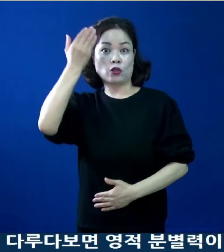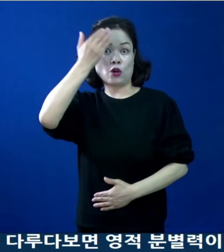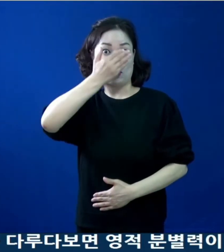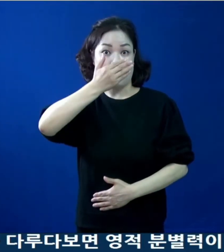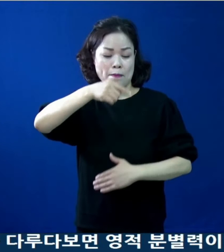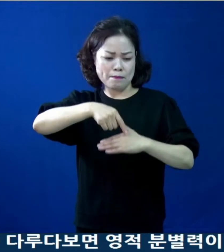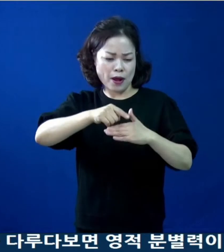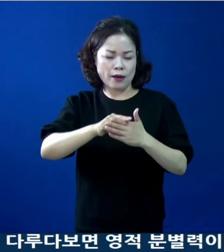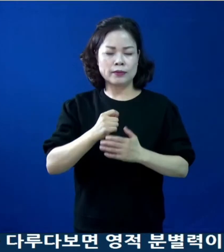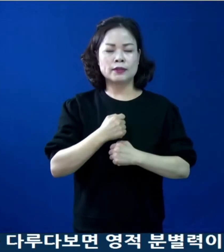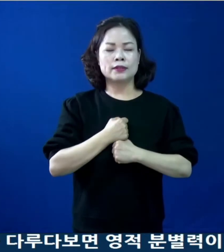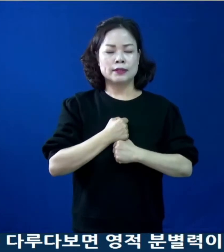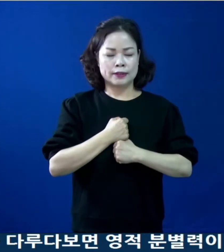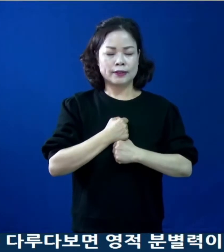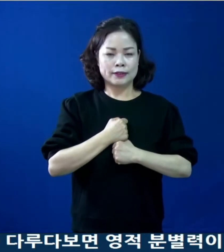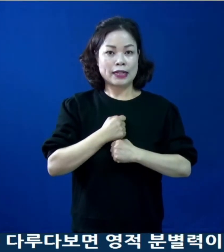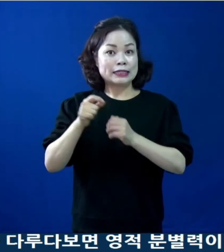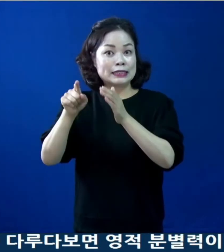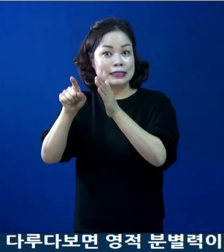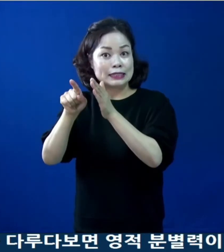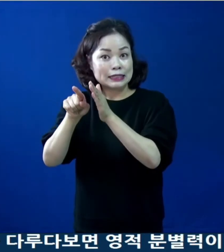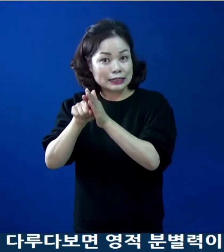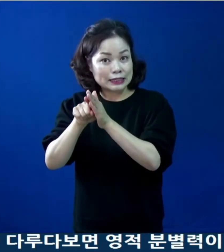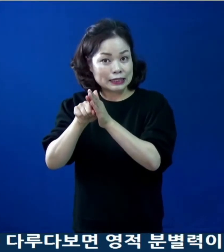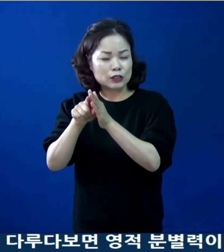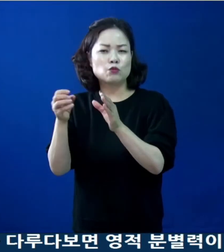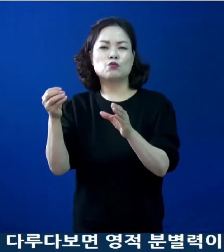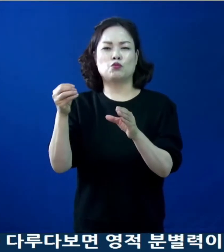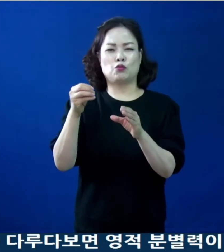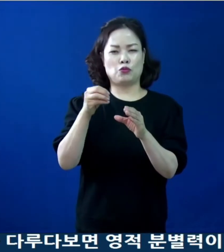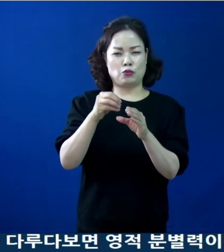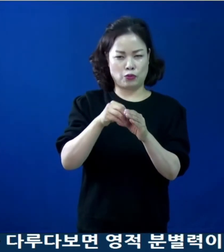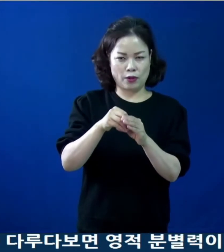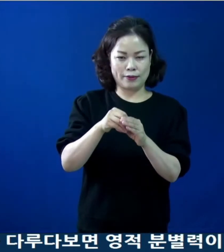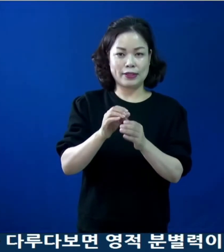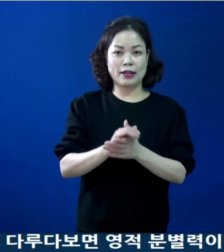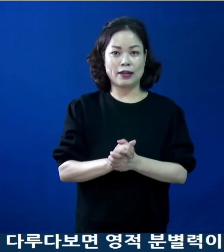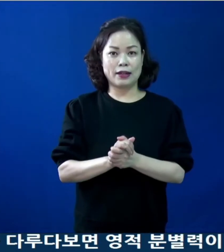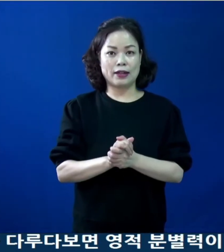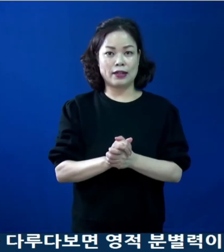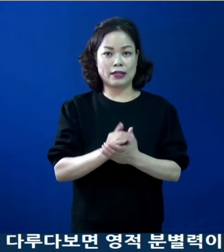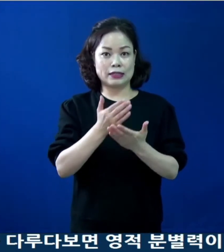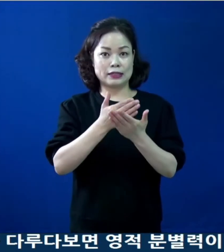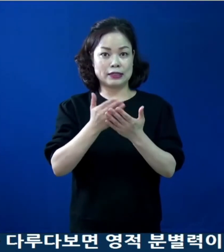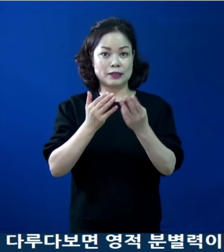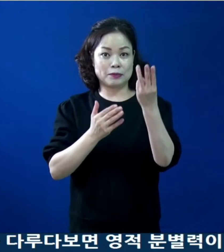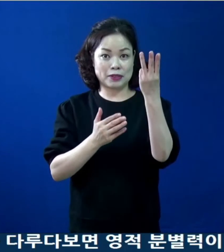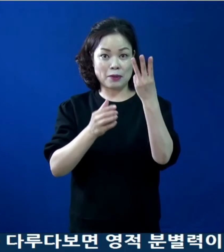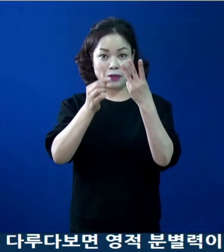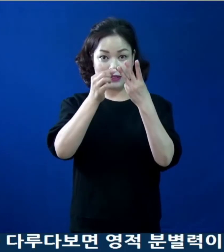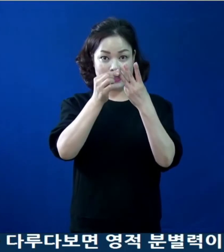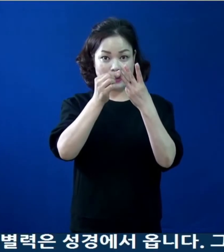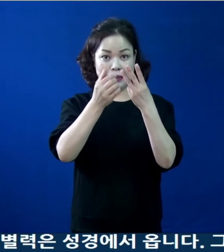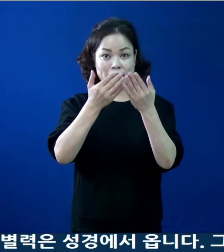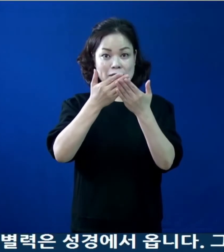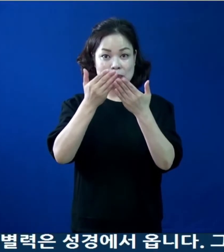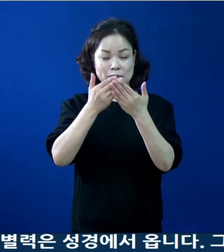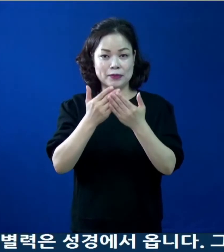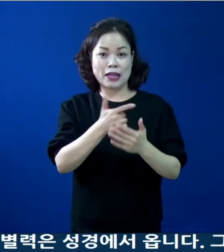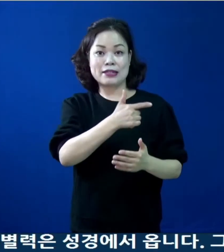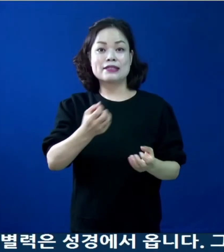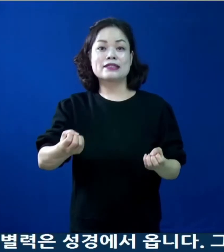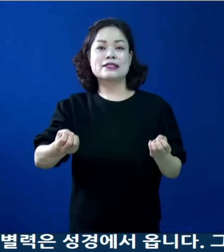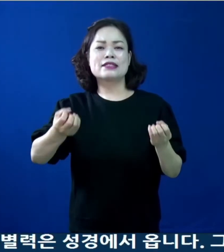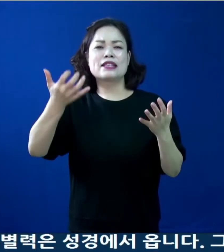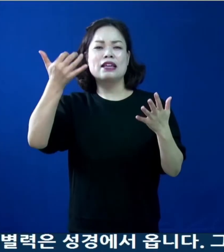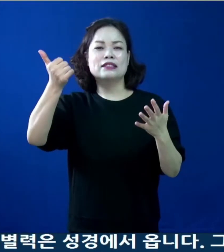내 마음속에 지키고자 하는 의지를 포함하고 있다, 이렇게 볼 수 있을 것 같아요. 그림 3번 다시 한번 보여주시면요,